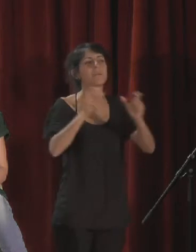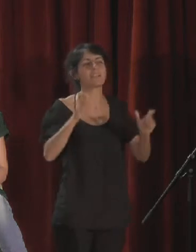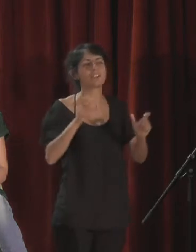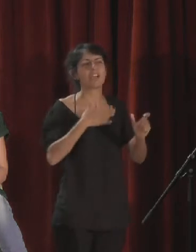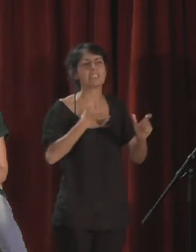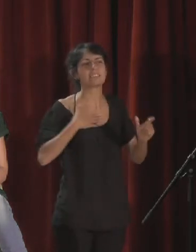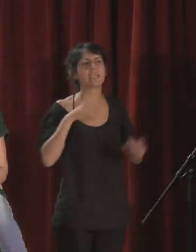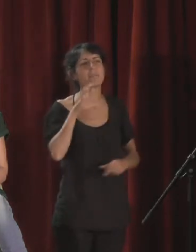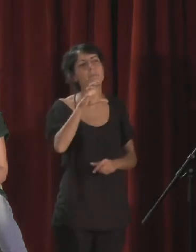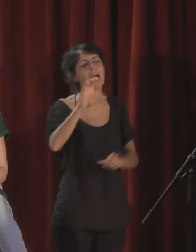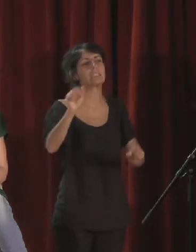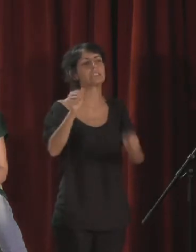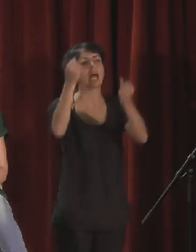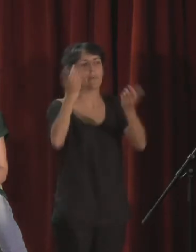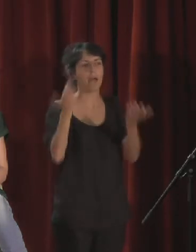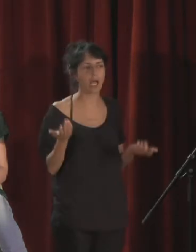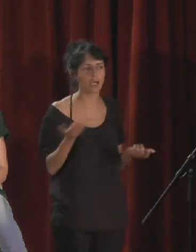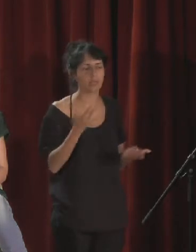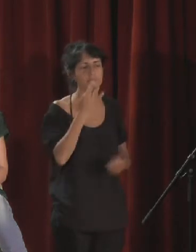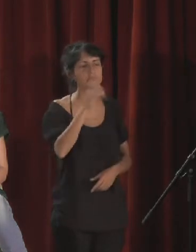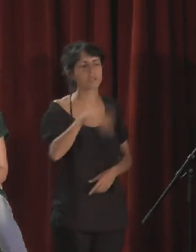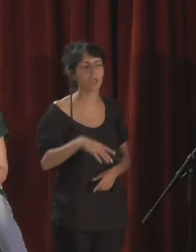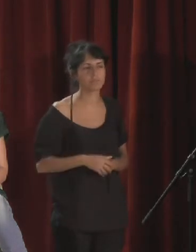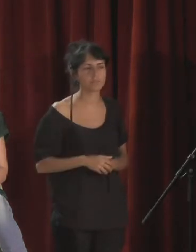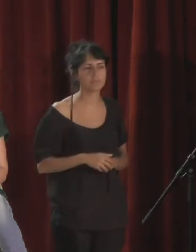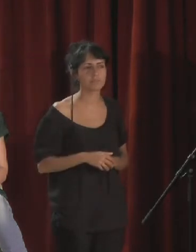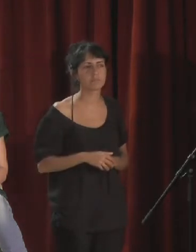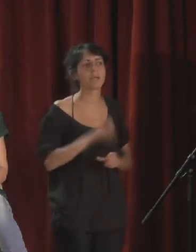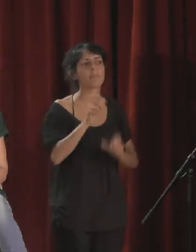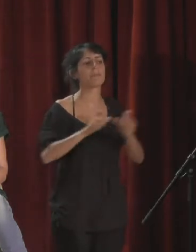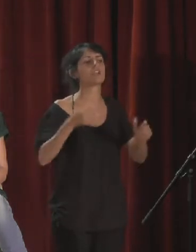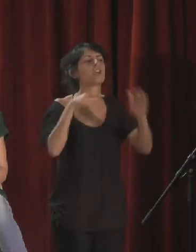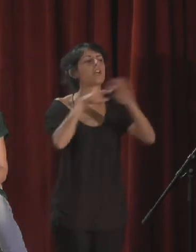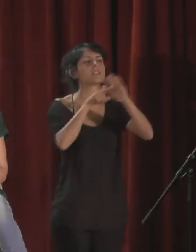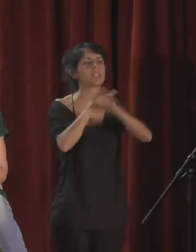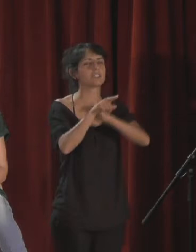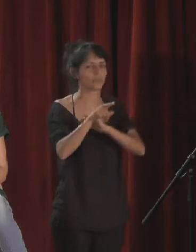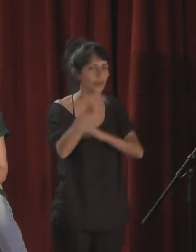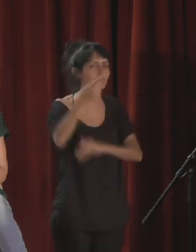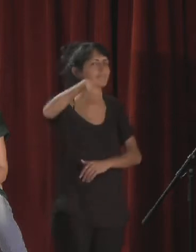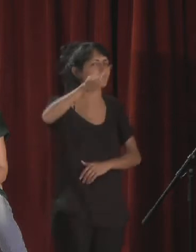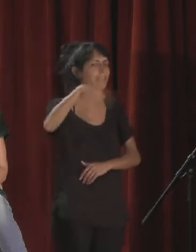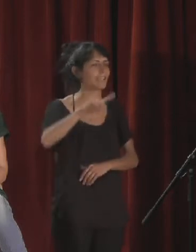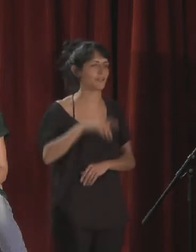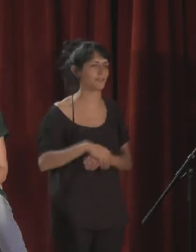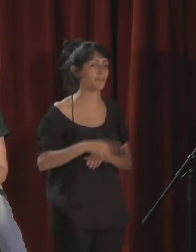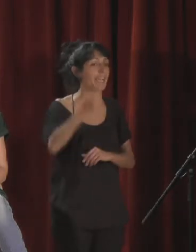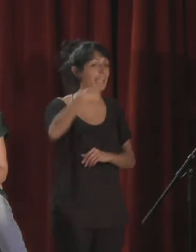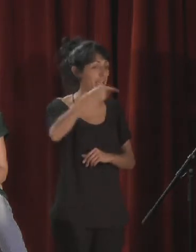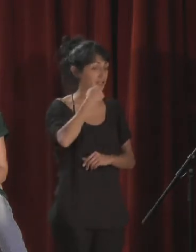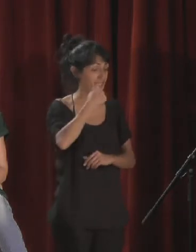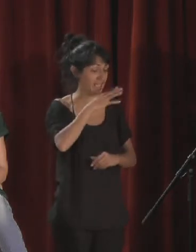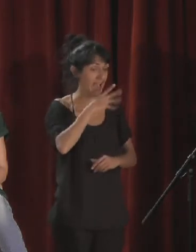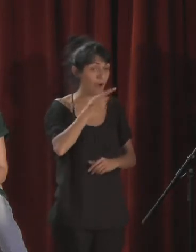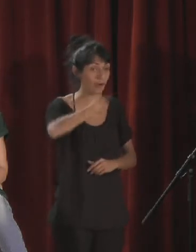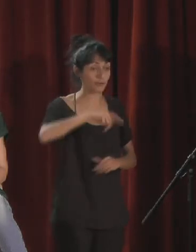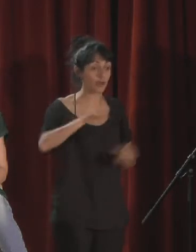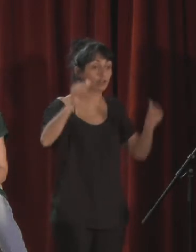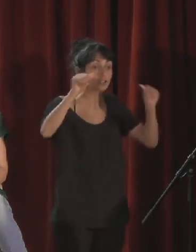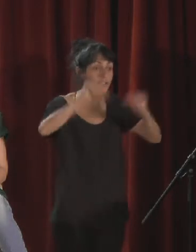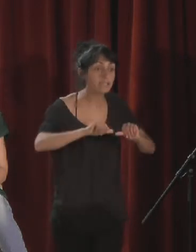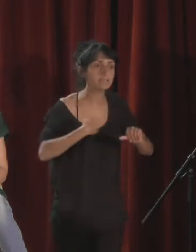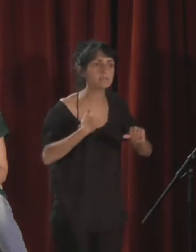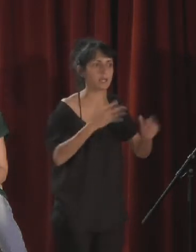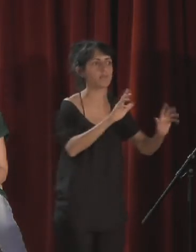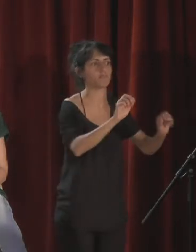patriotas, eses son os xestores. Eses son os que ahora dicen que nos van a sacar da crise en